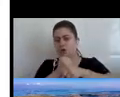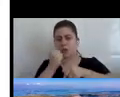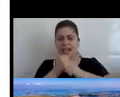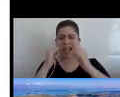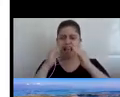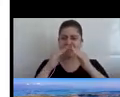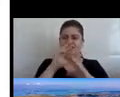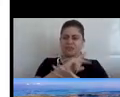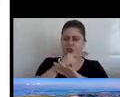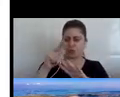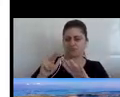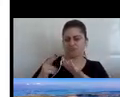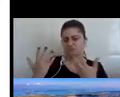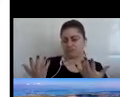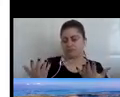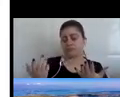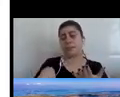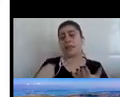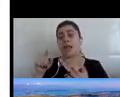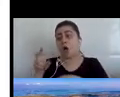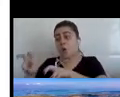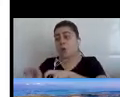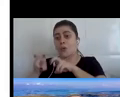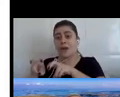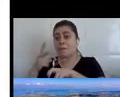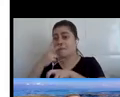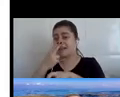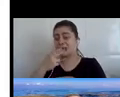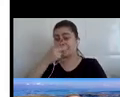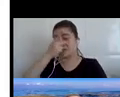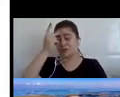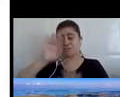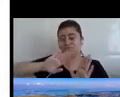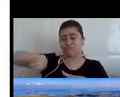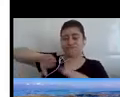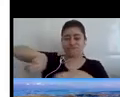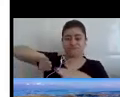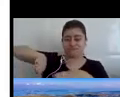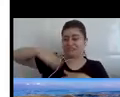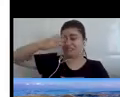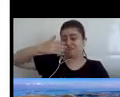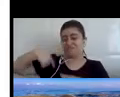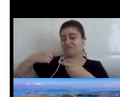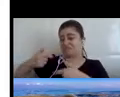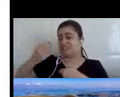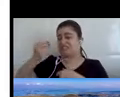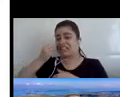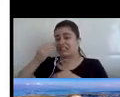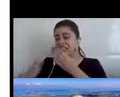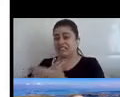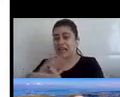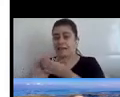era uma questão bem invisível, pouco enfatizada, e para isso eles criaram um novo tema,